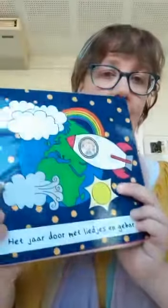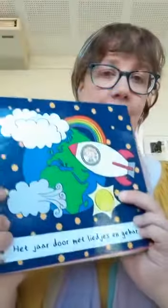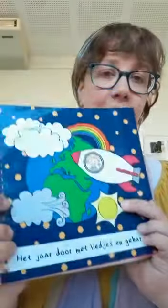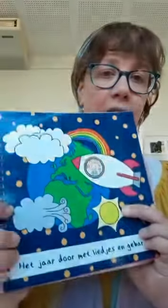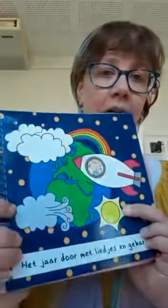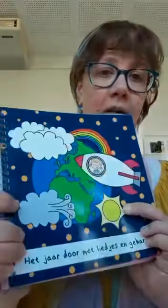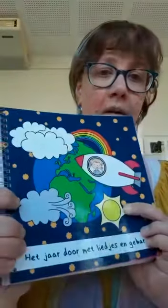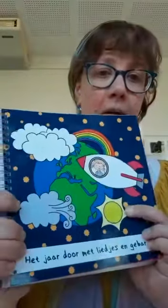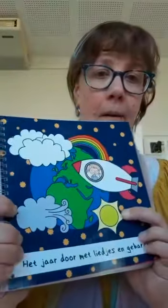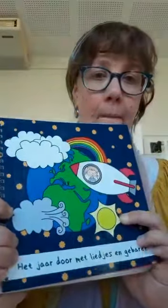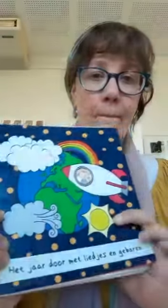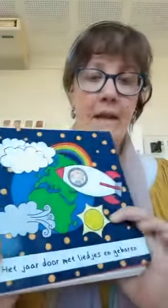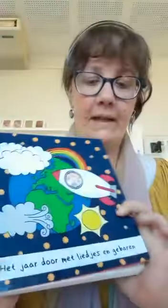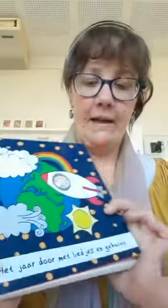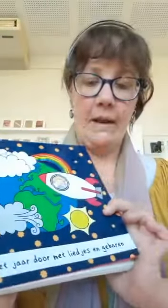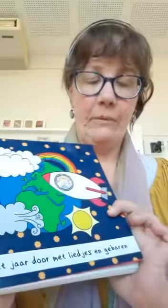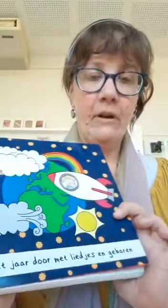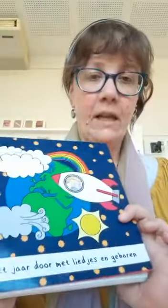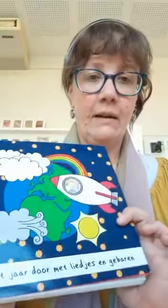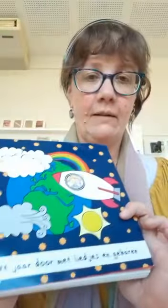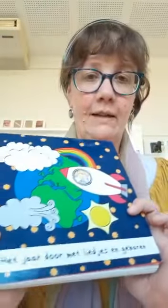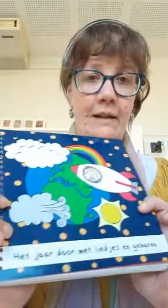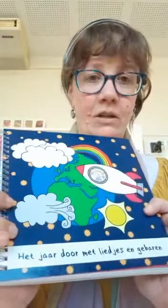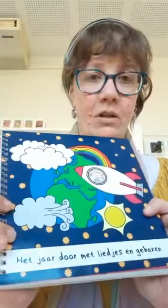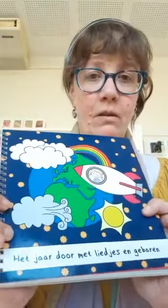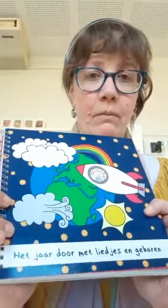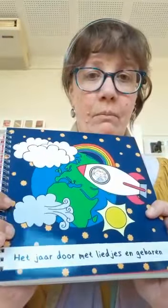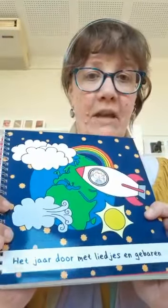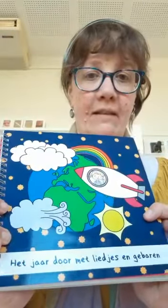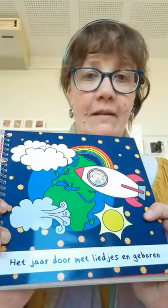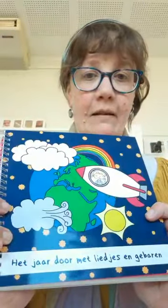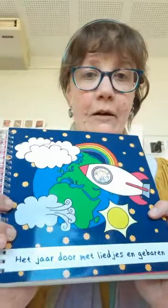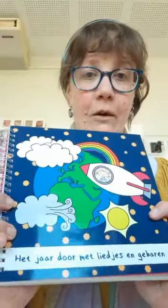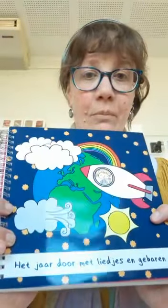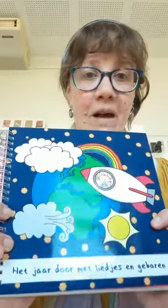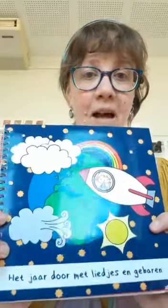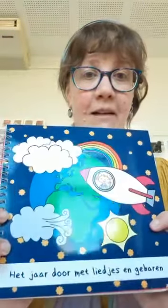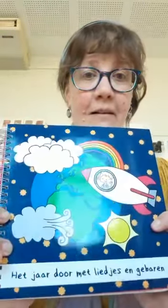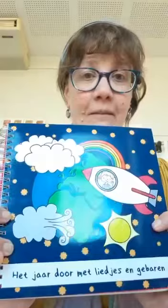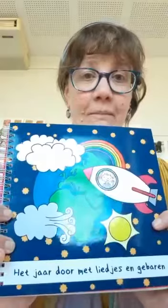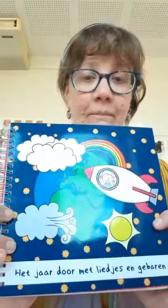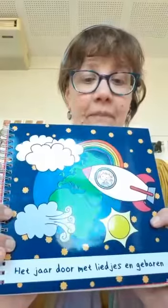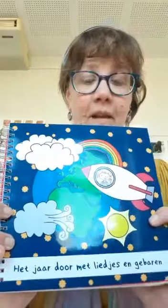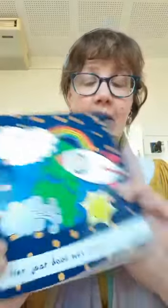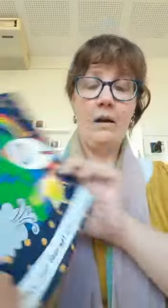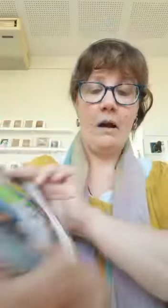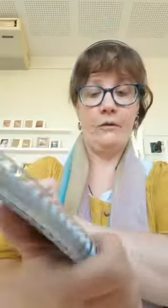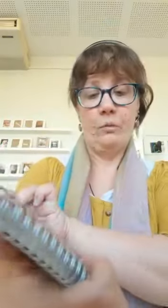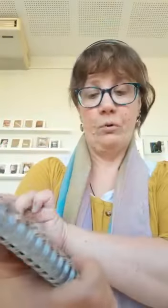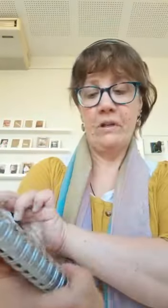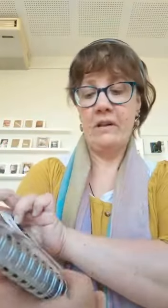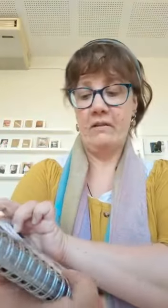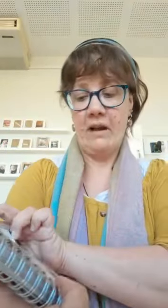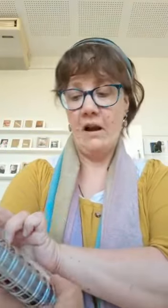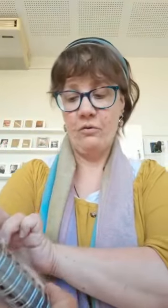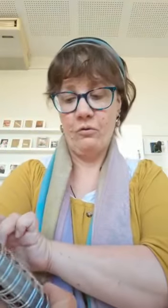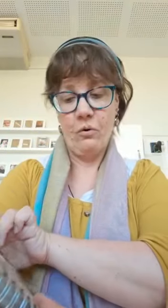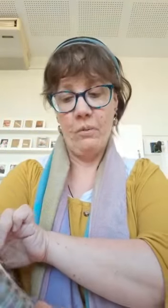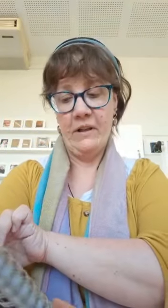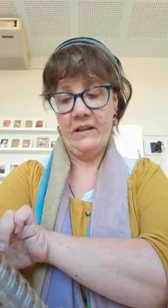even meenemen in een liedje met gebaren. Uit het boekje Het jaar door met liedjes